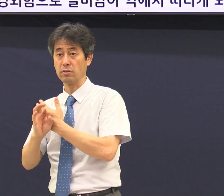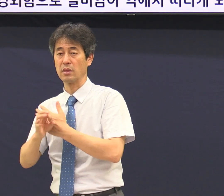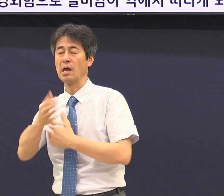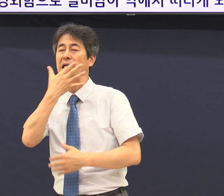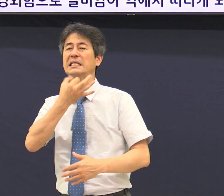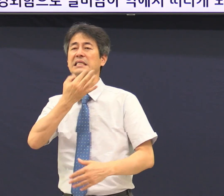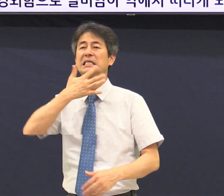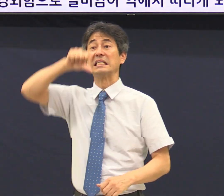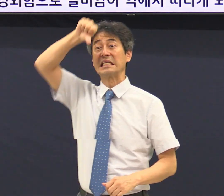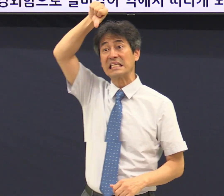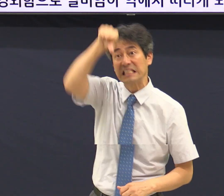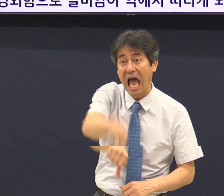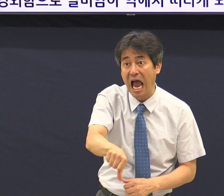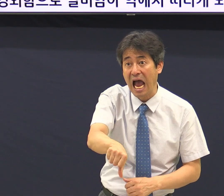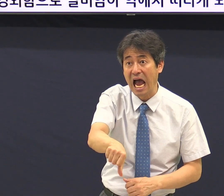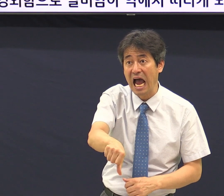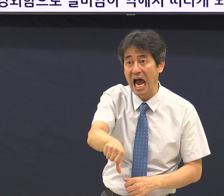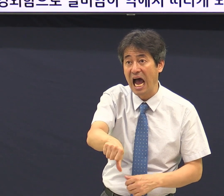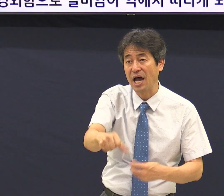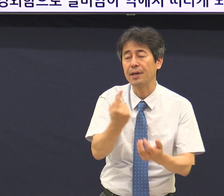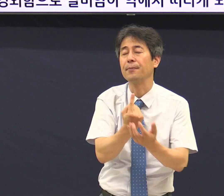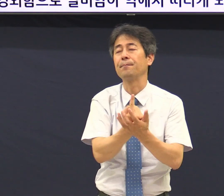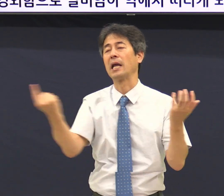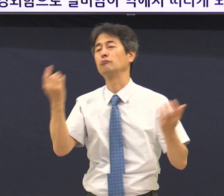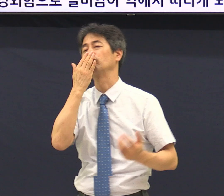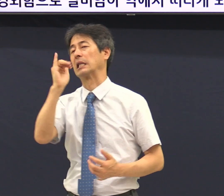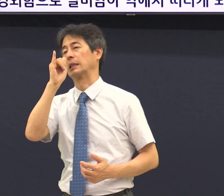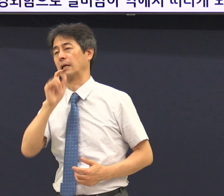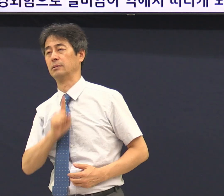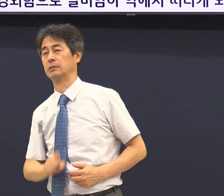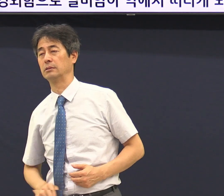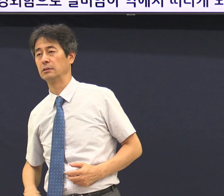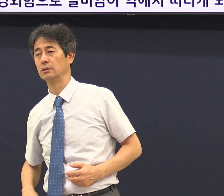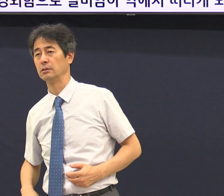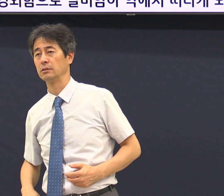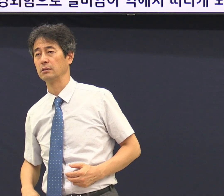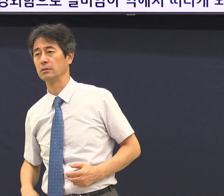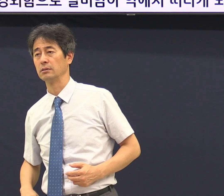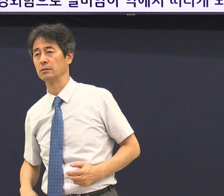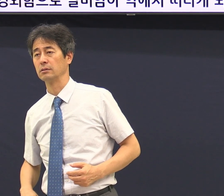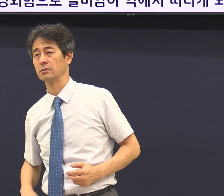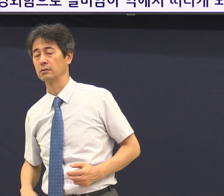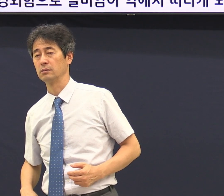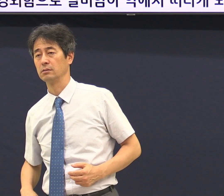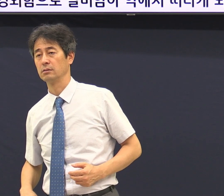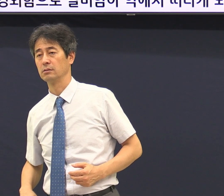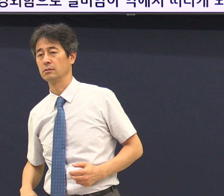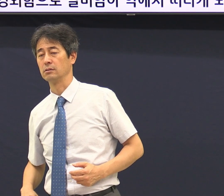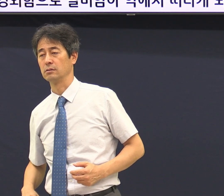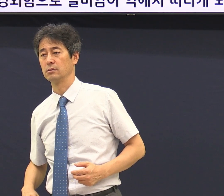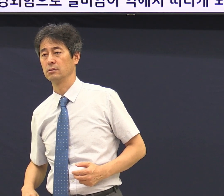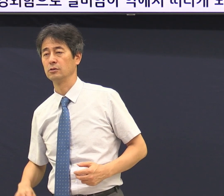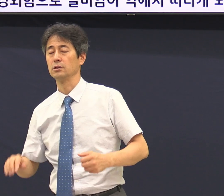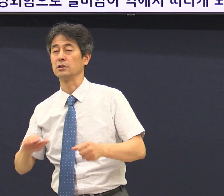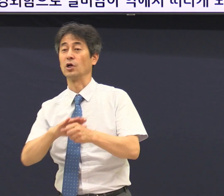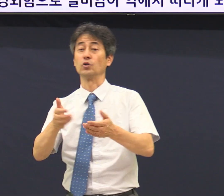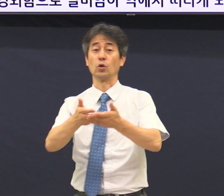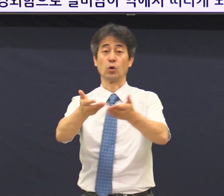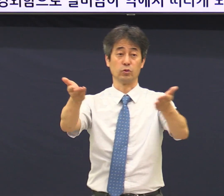주님을 경외하면 우리가 주님의 재앙을 벗어날 수 있습니다.